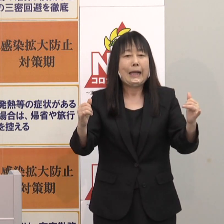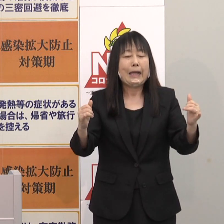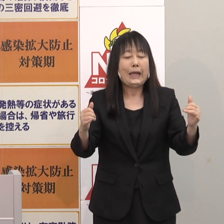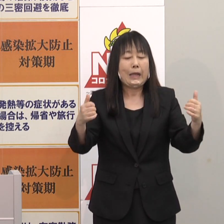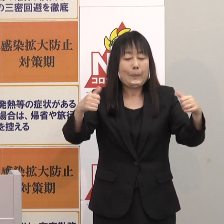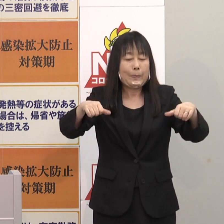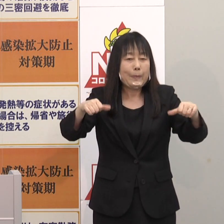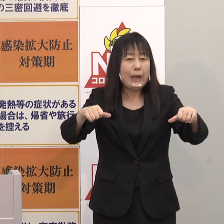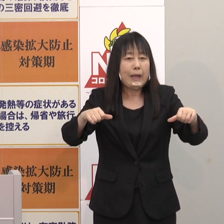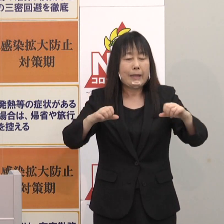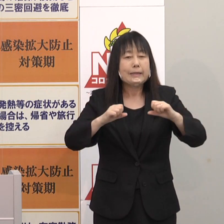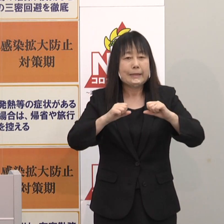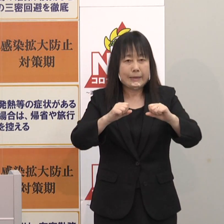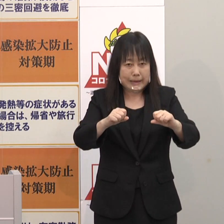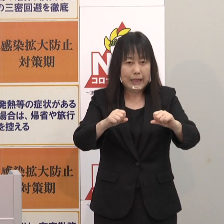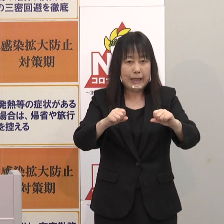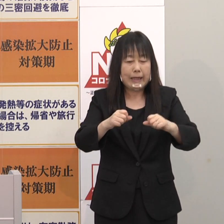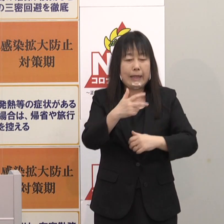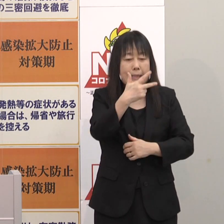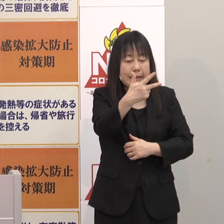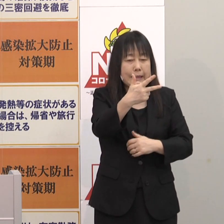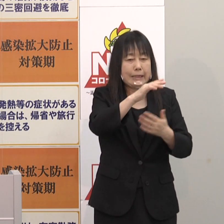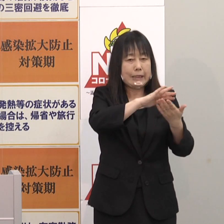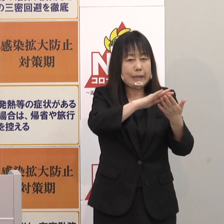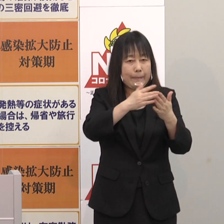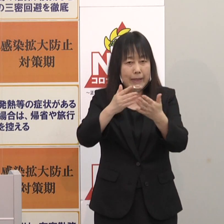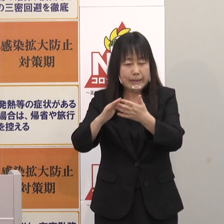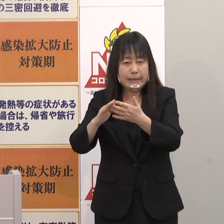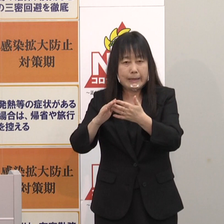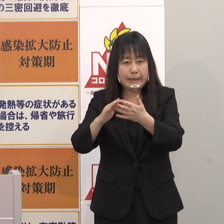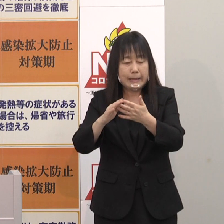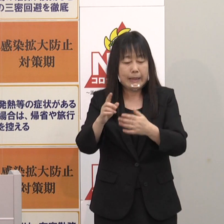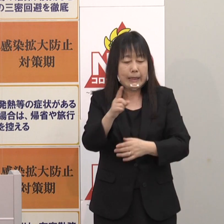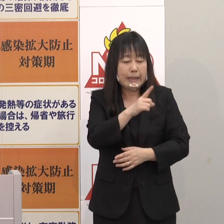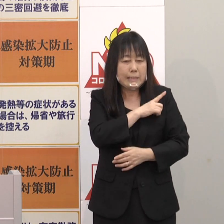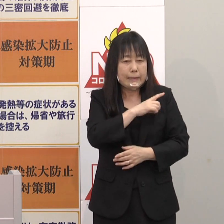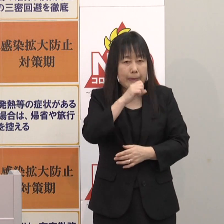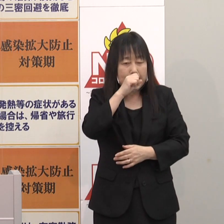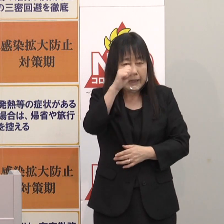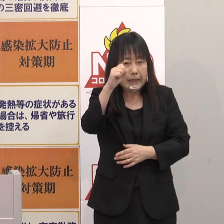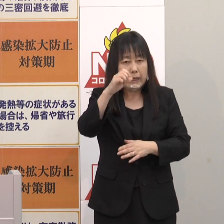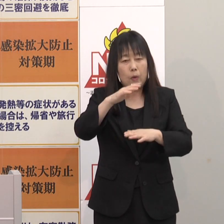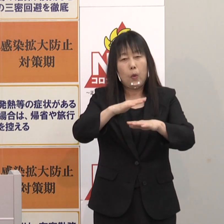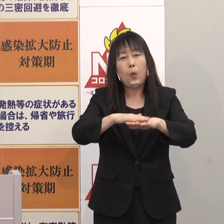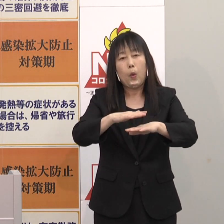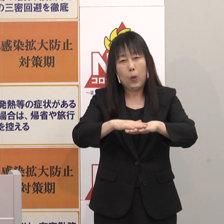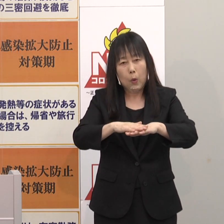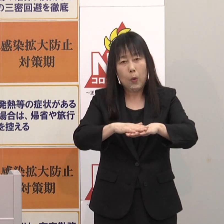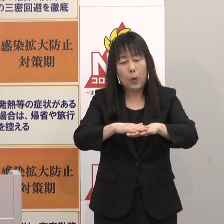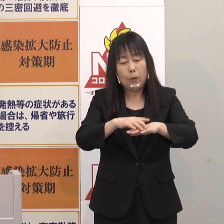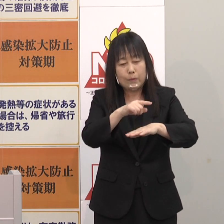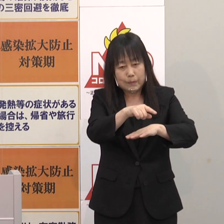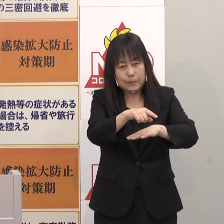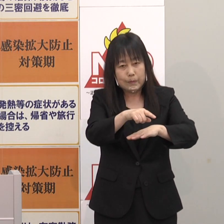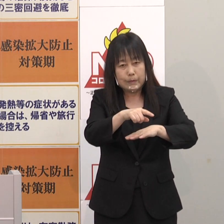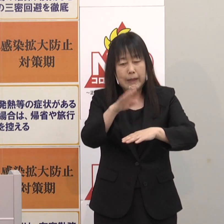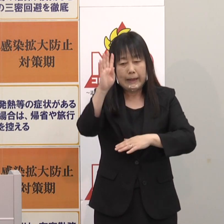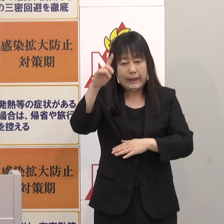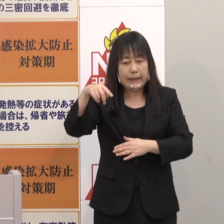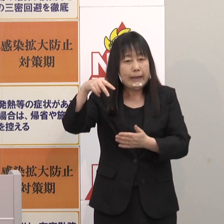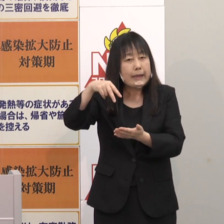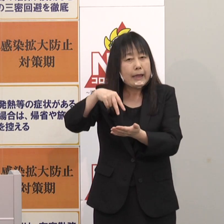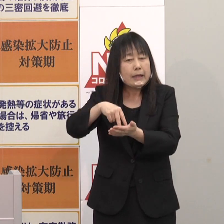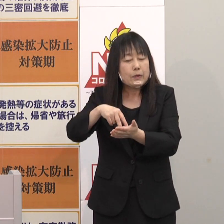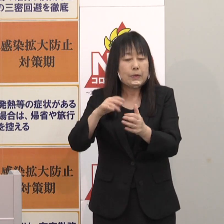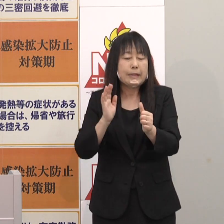最適な交通体系の検討、こういったものについて県としても支援をしてまいりたいと考えております